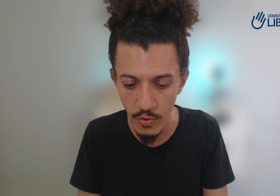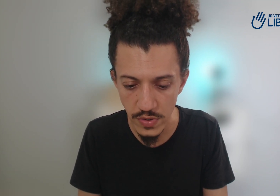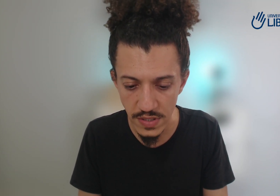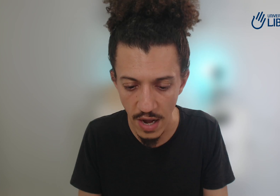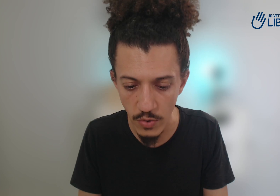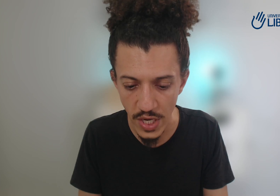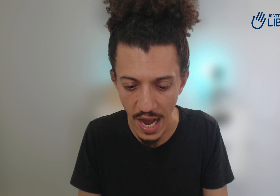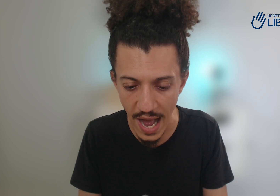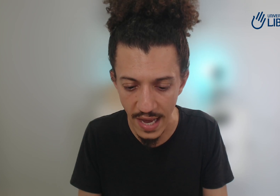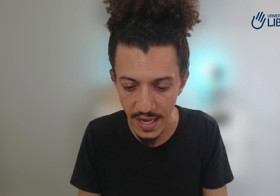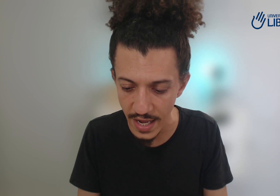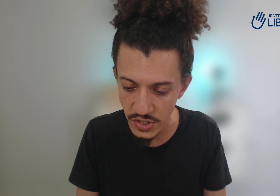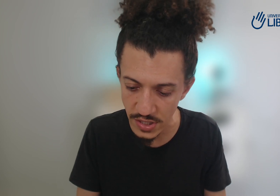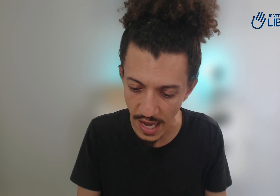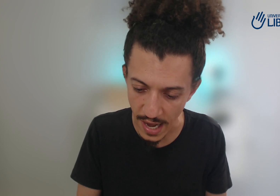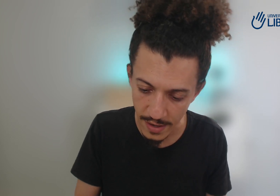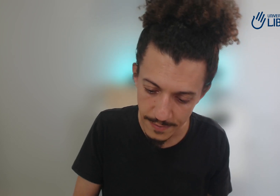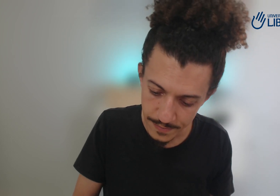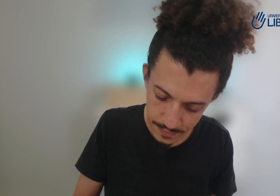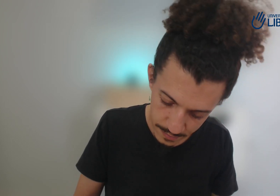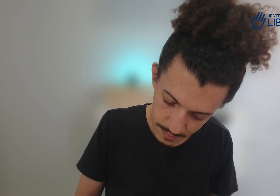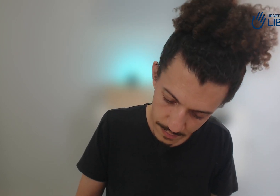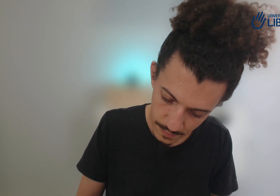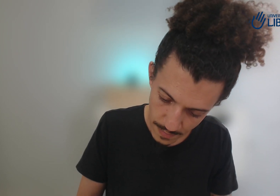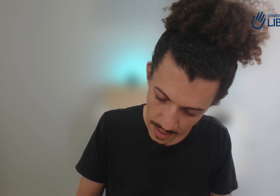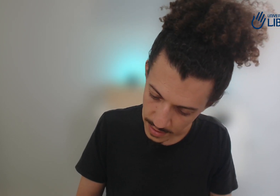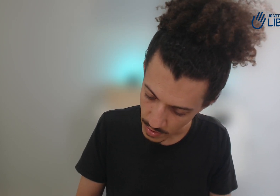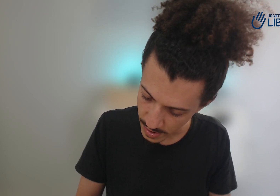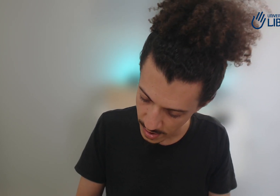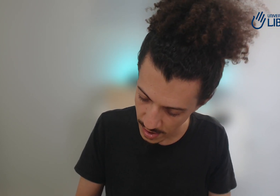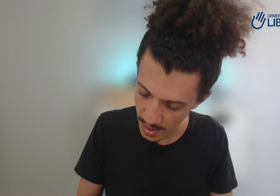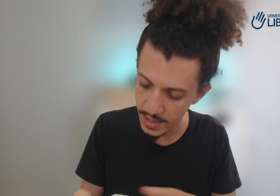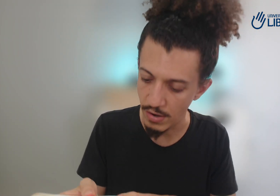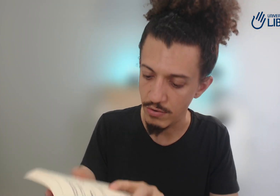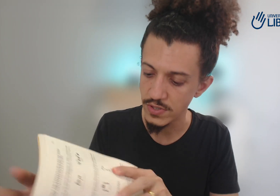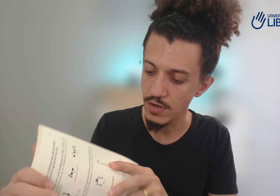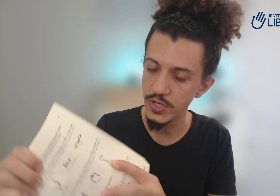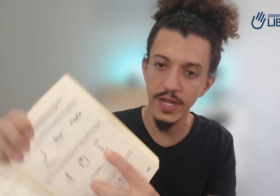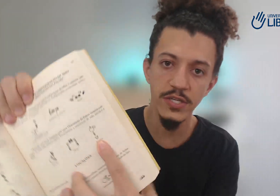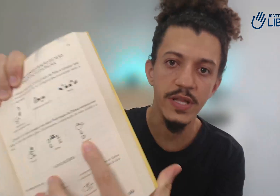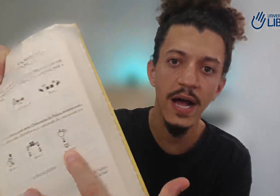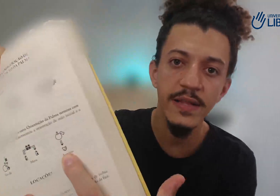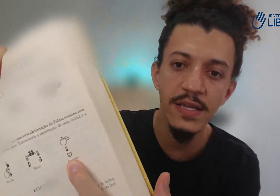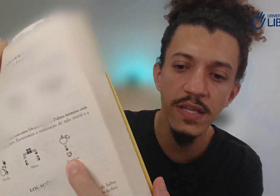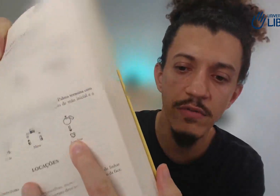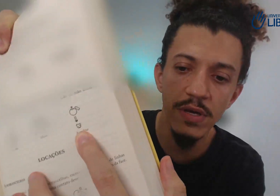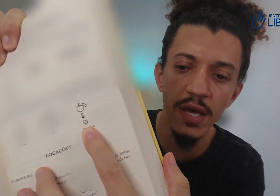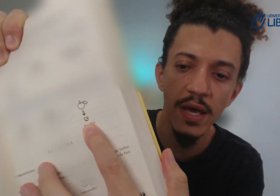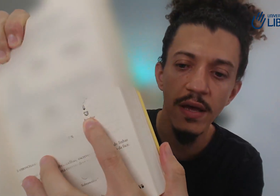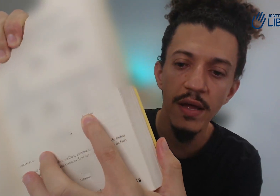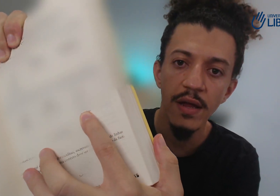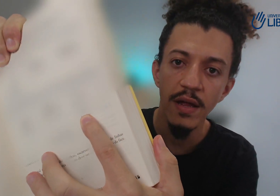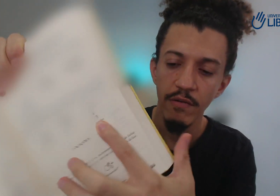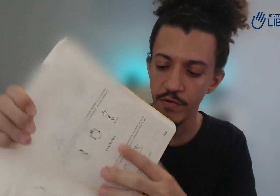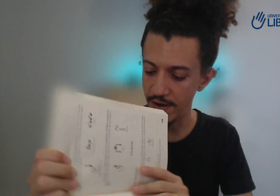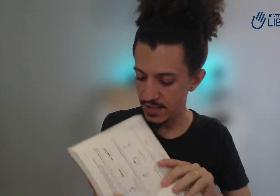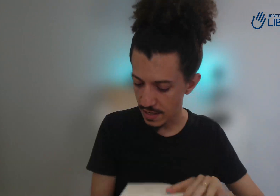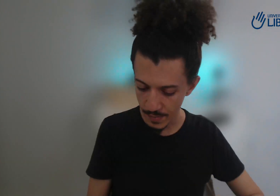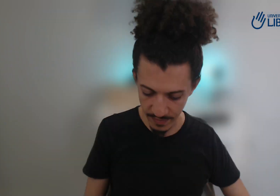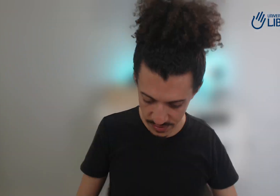o sinal de acreditar. Então, aqui, ó, o sinal de acreditar está escrito aqui. Vou fazer aqui para